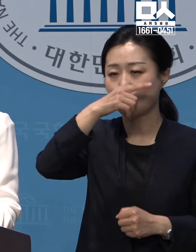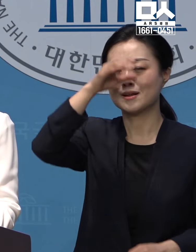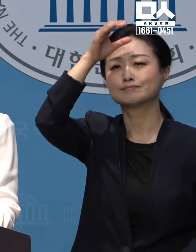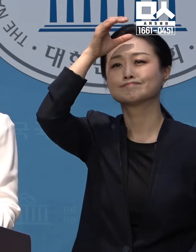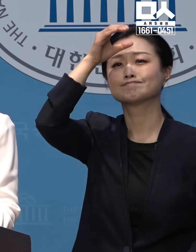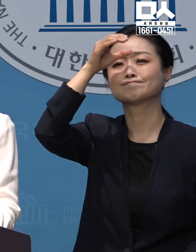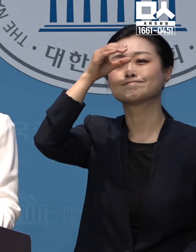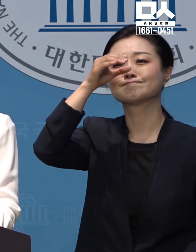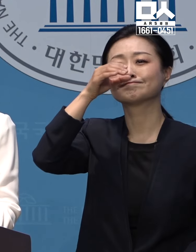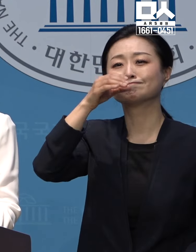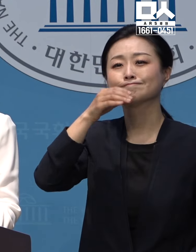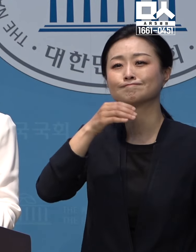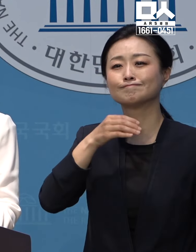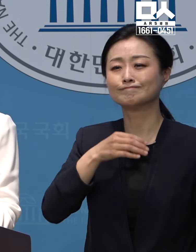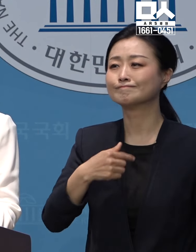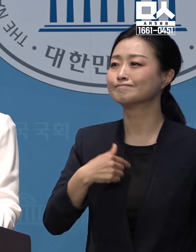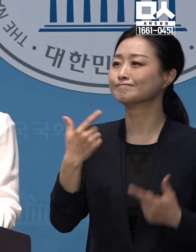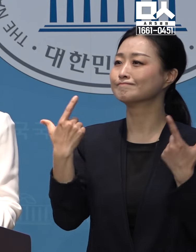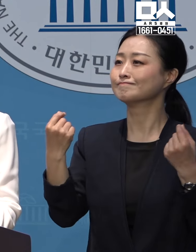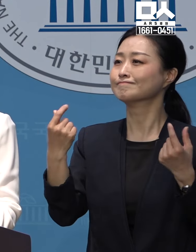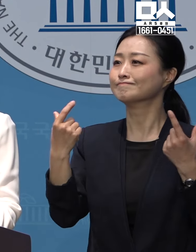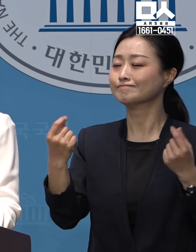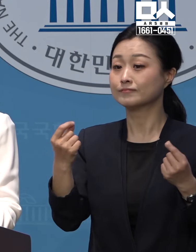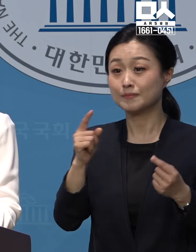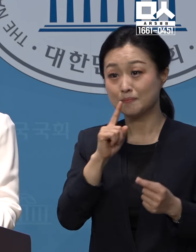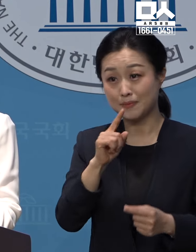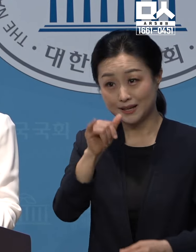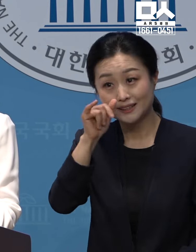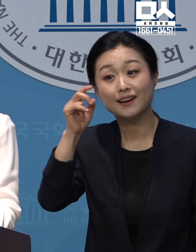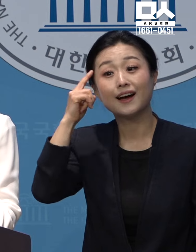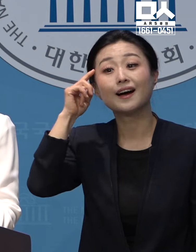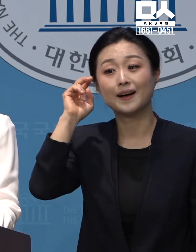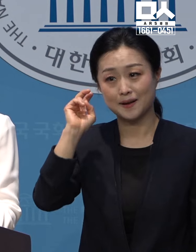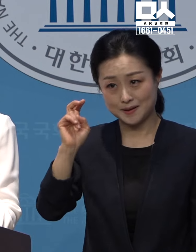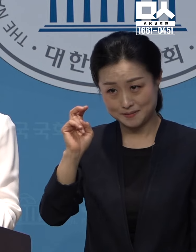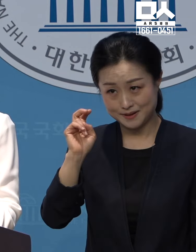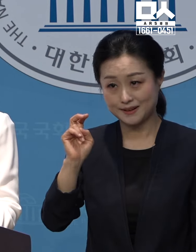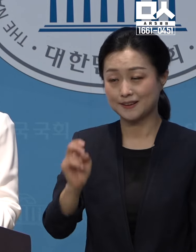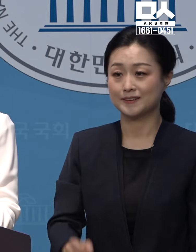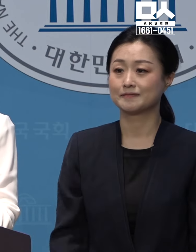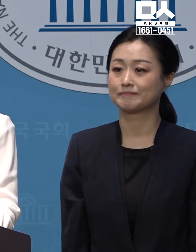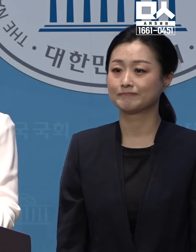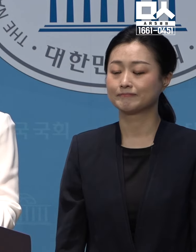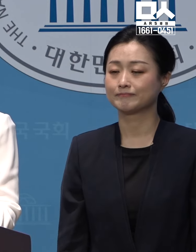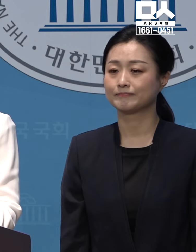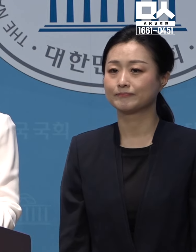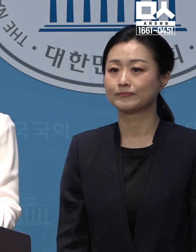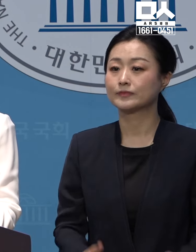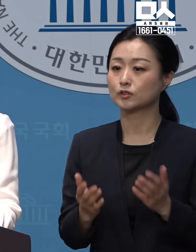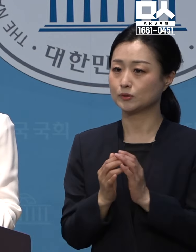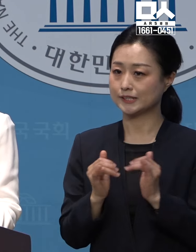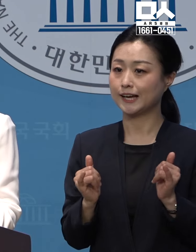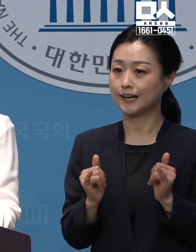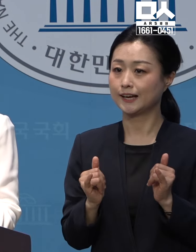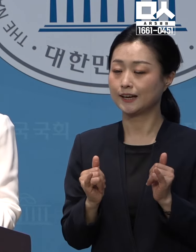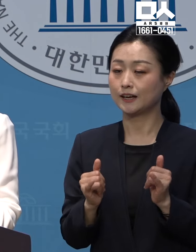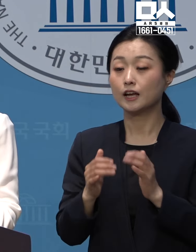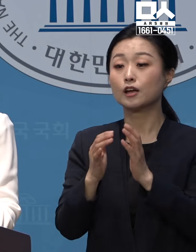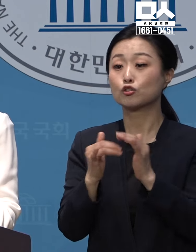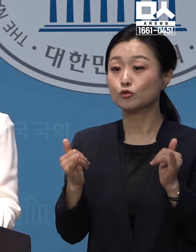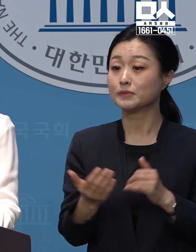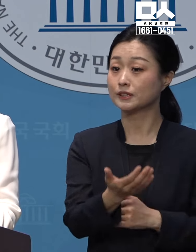깔고 그 언사들이 정당하다고 강변하고 있는지도 모 노동자는